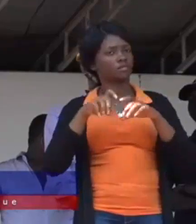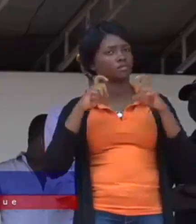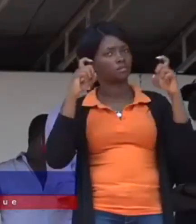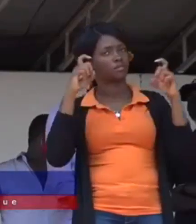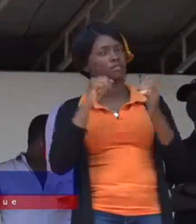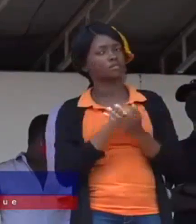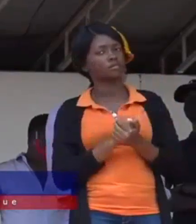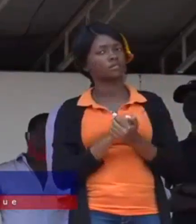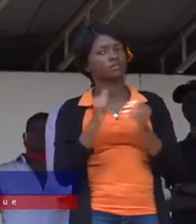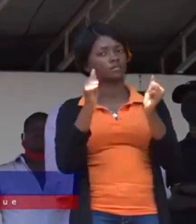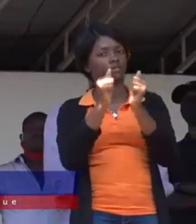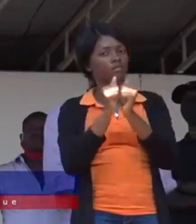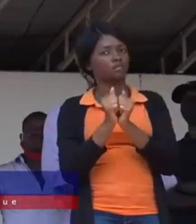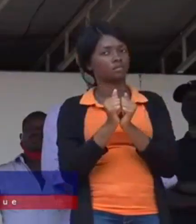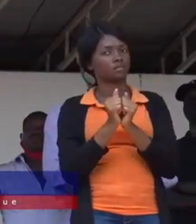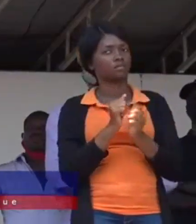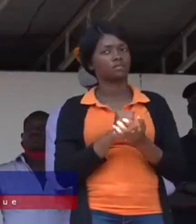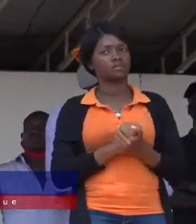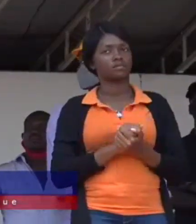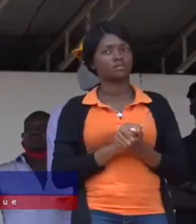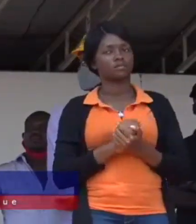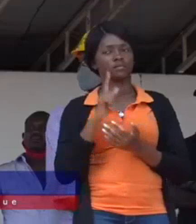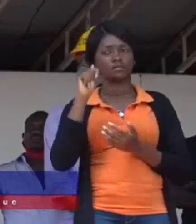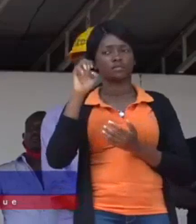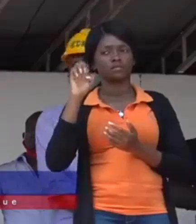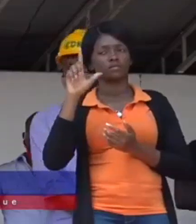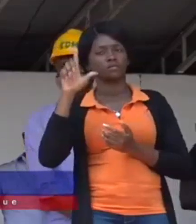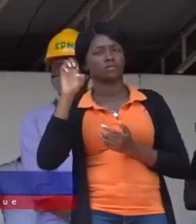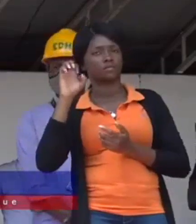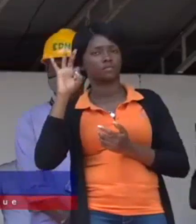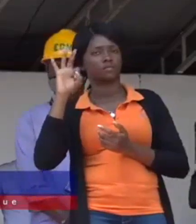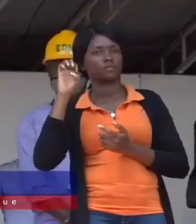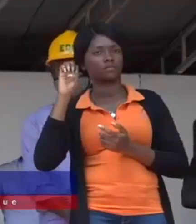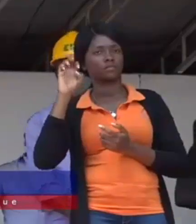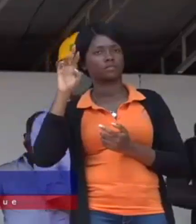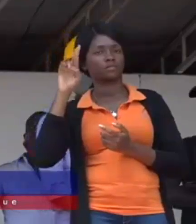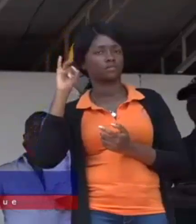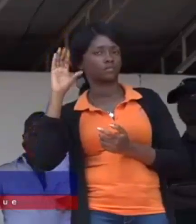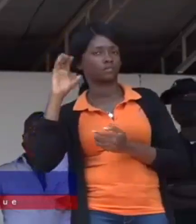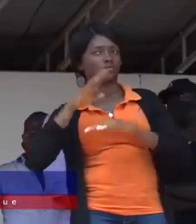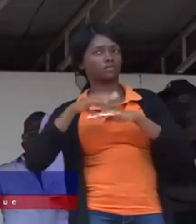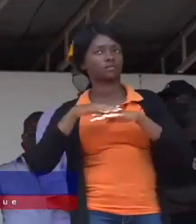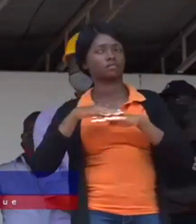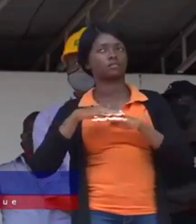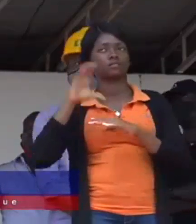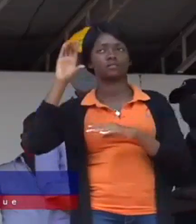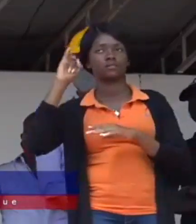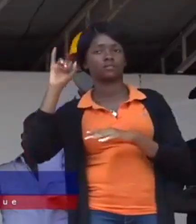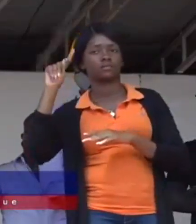ça avec téléphérique sur citadelle là. Étude la fini, les révélé